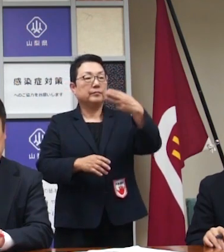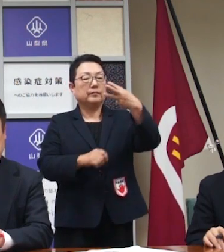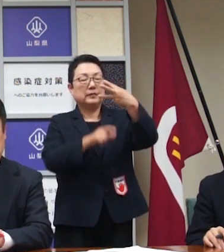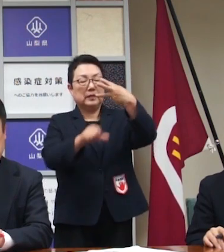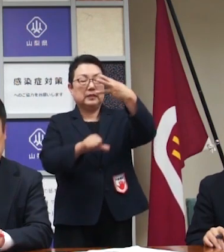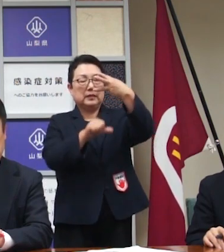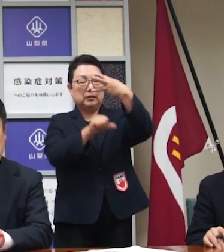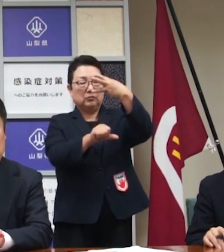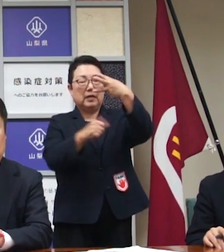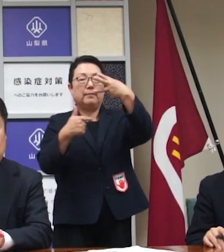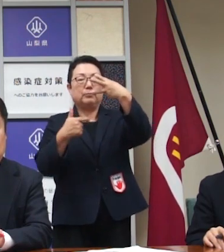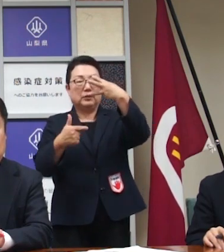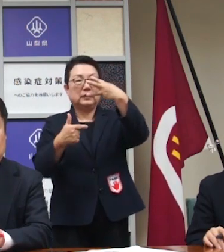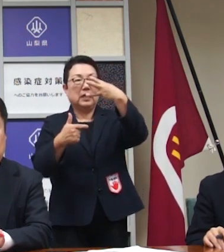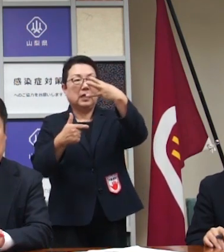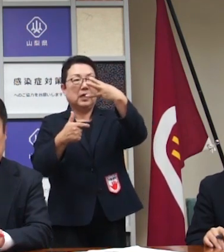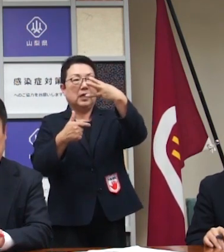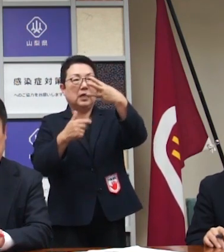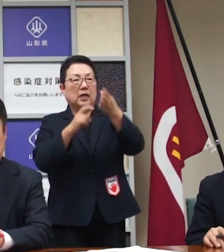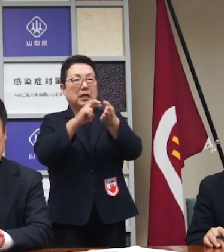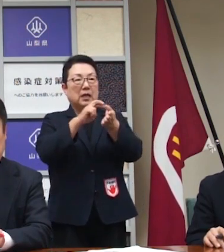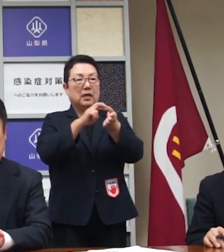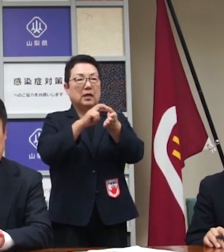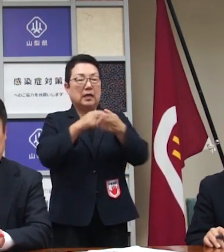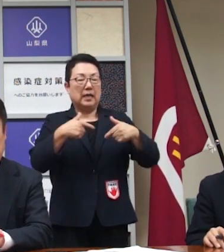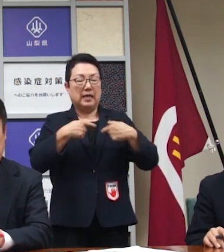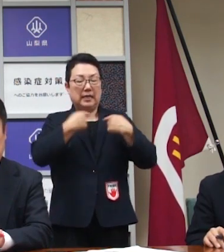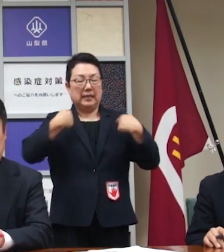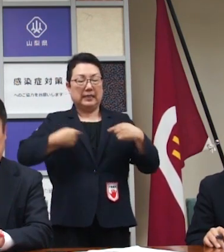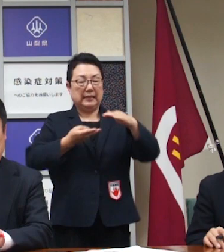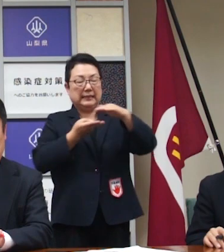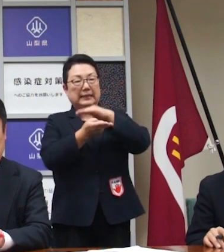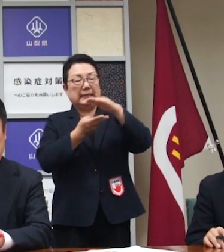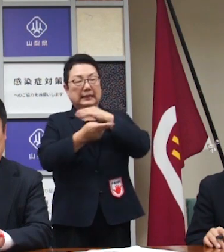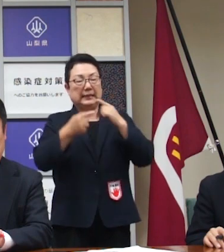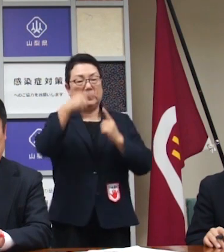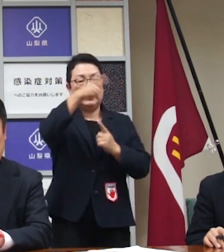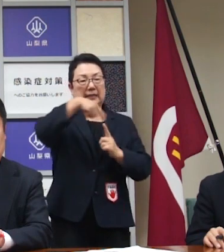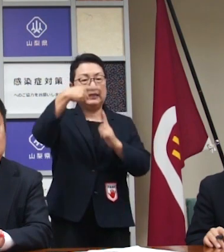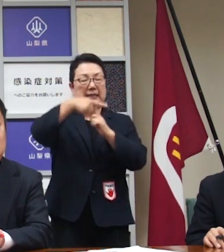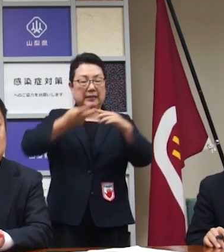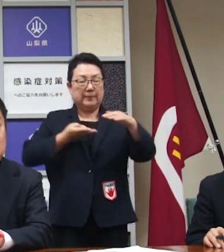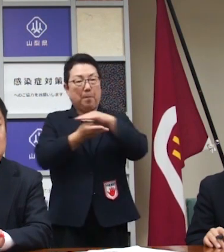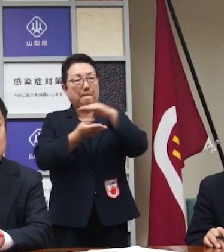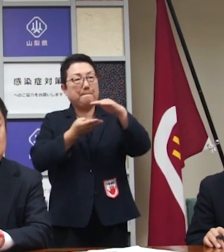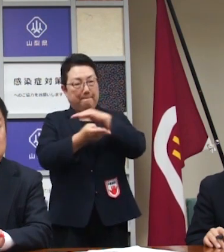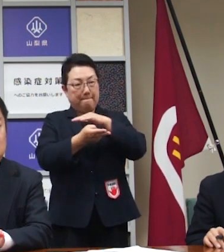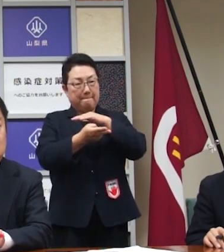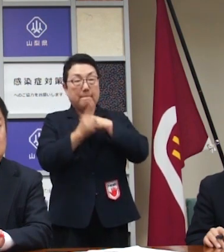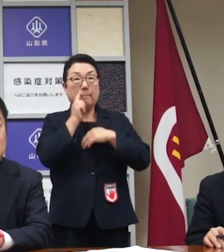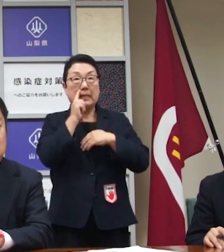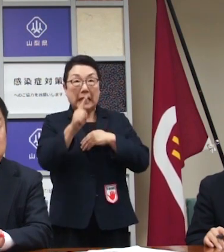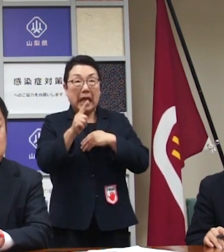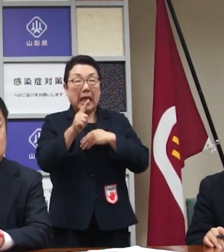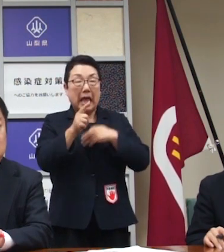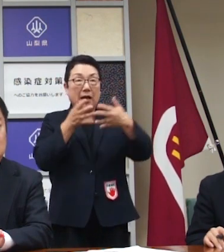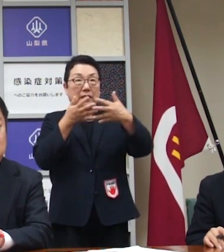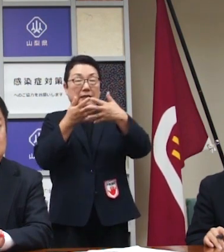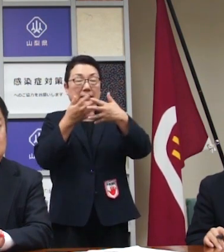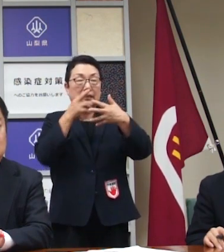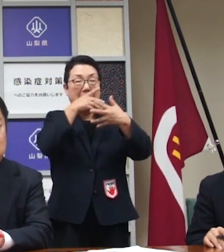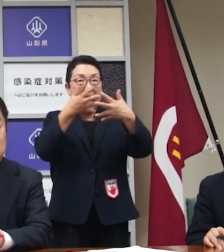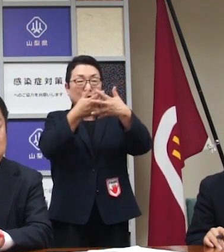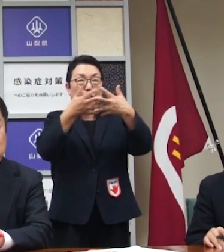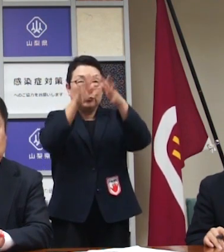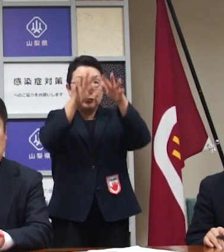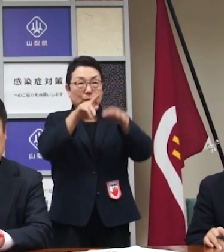B の医療機関で CT スキャンをしてすりガラス状に所見が見られたので陽性と判明とお